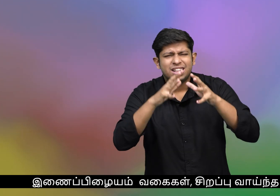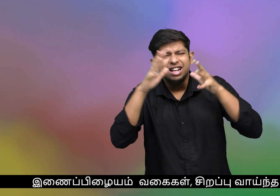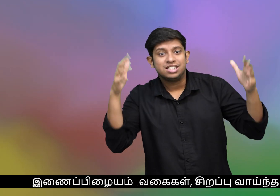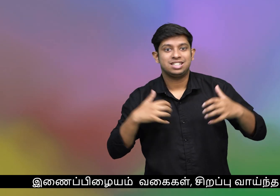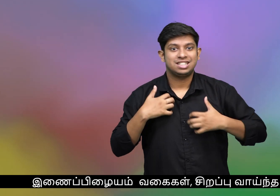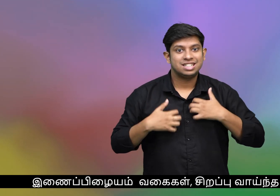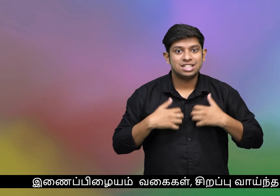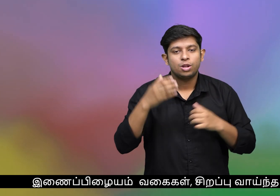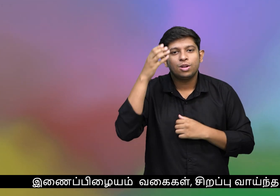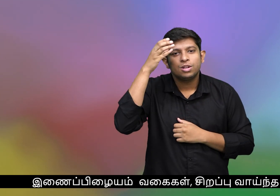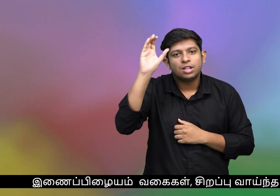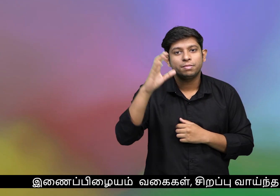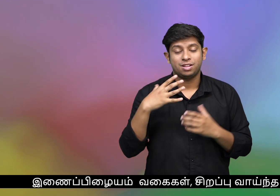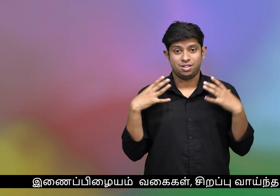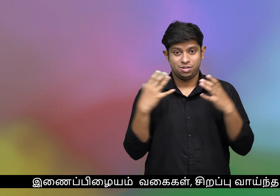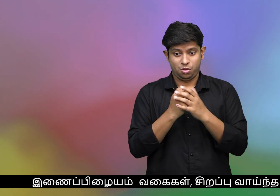வகைகள், சிறப்பு வாய்ந்த இணைக்கும்